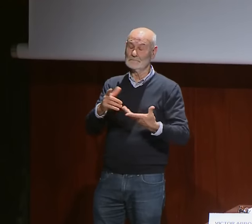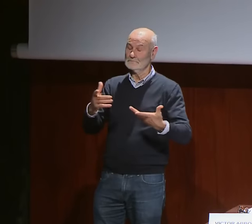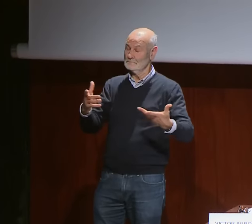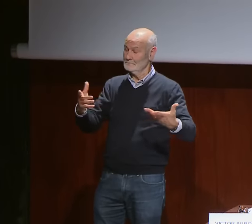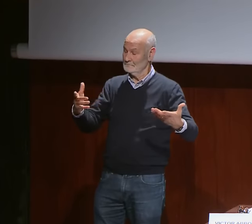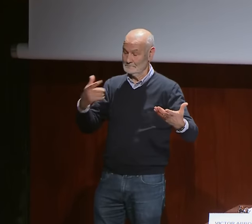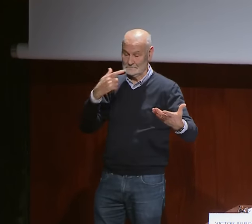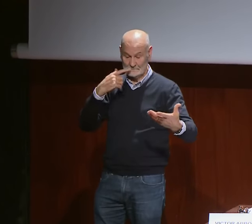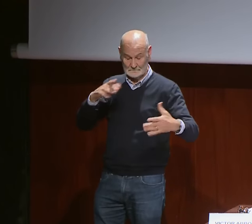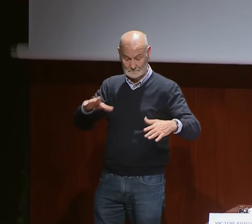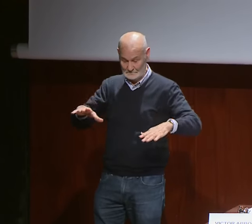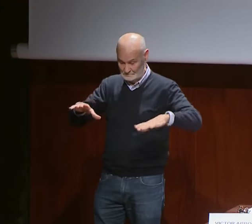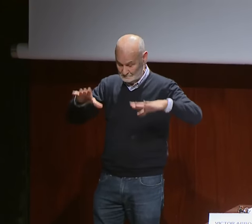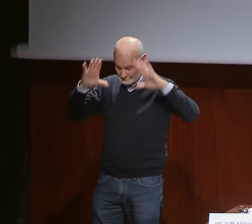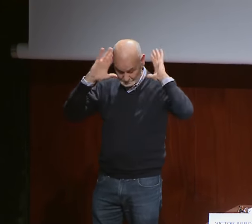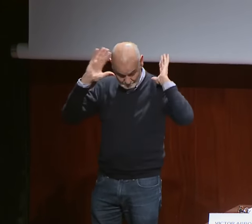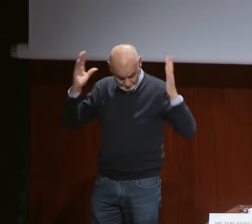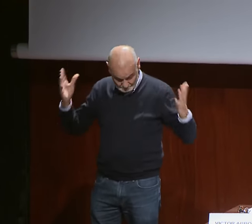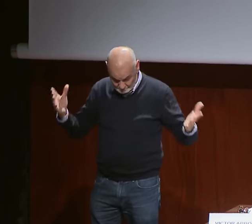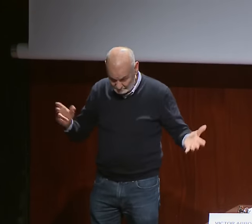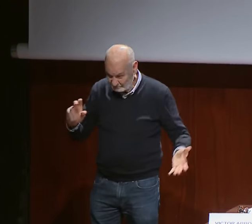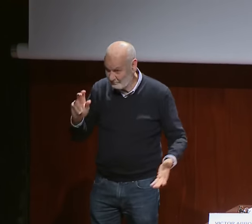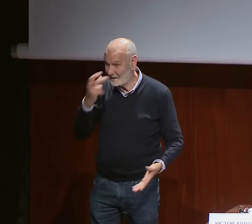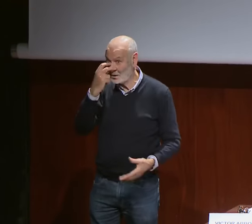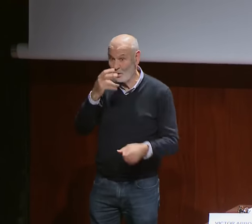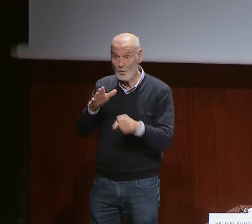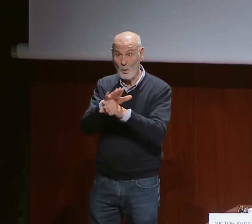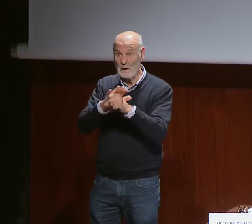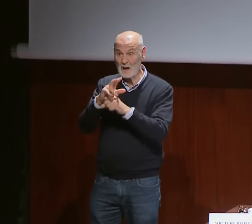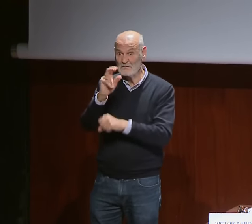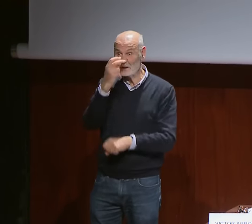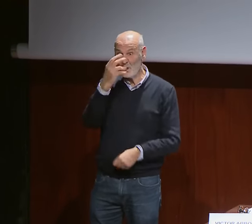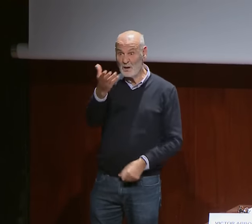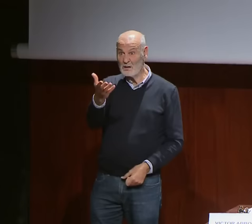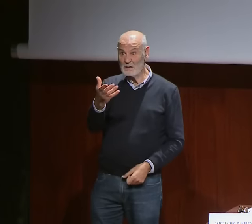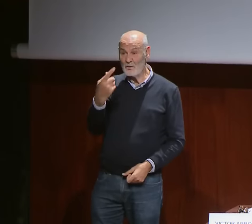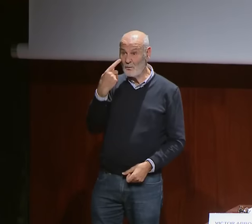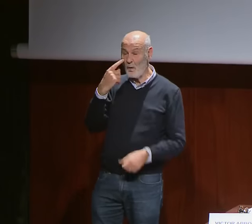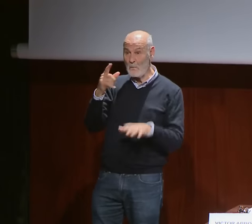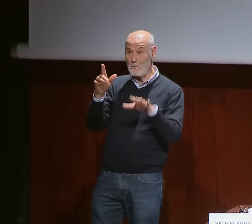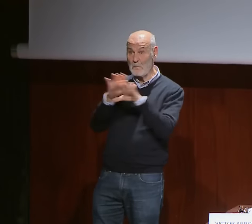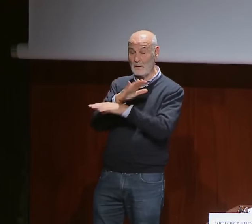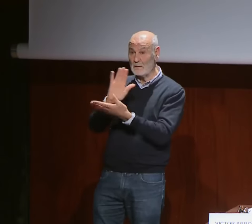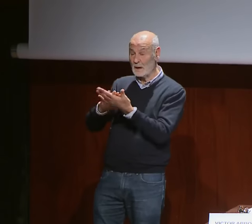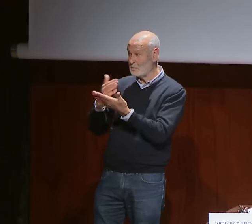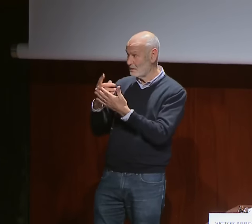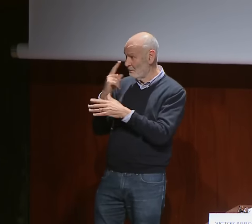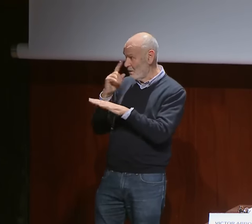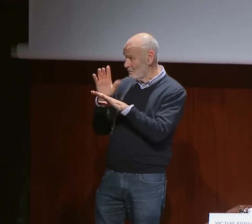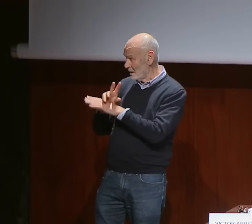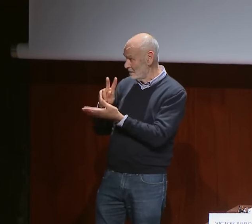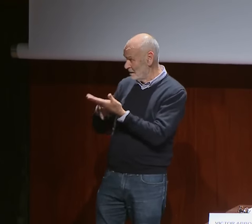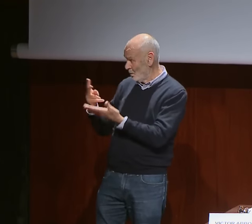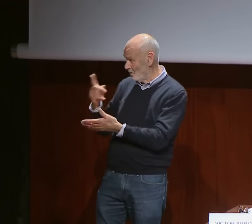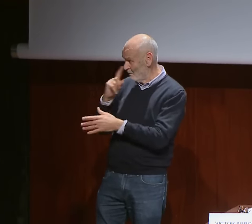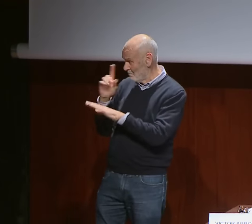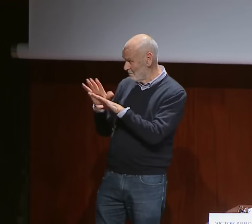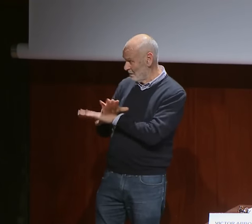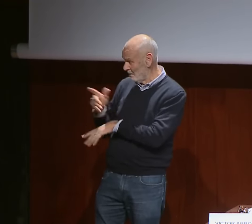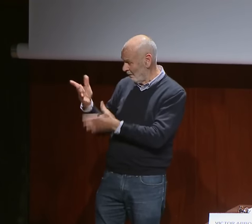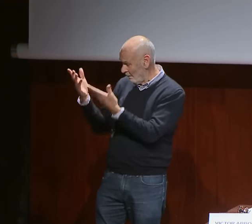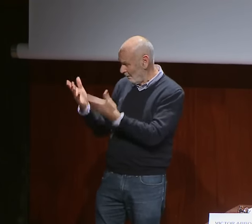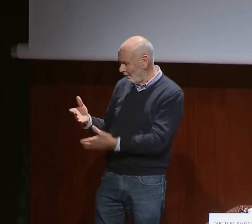personne, qui est un interprète, qui m'a dit, mais ça c'est vraiment du